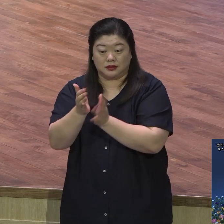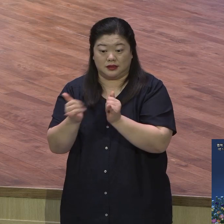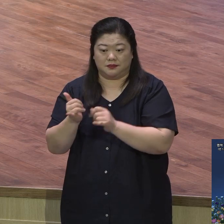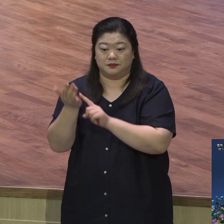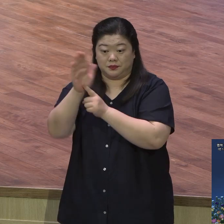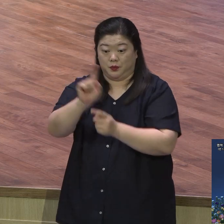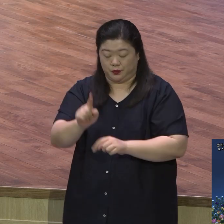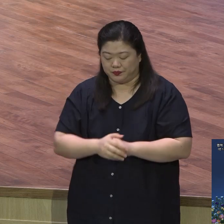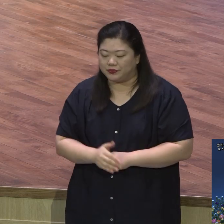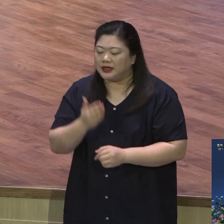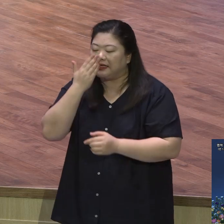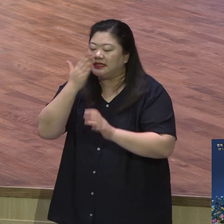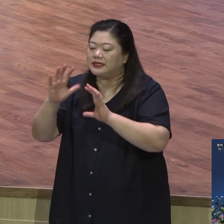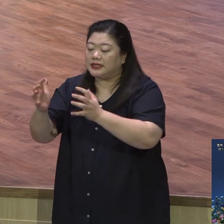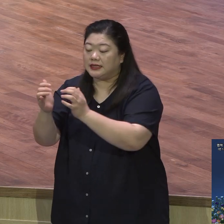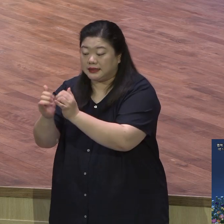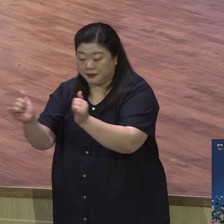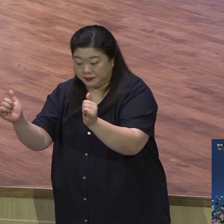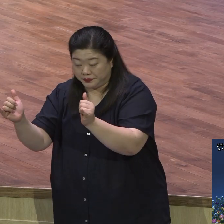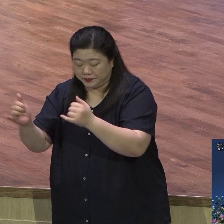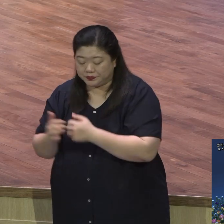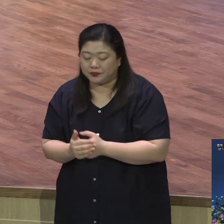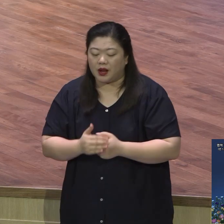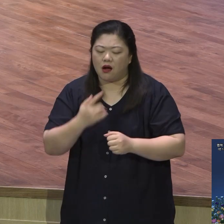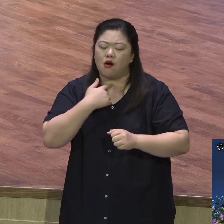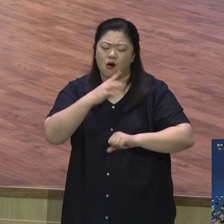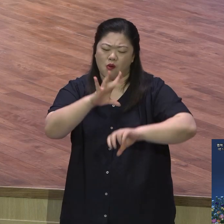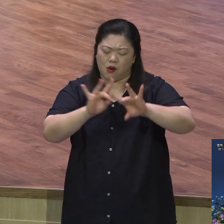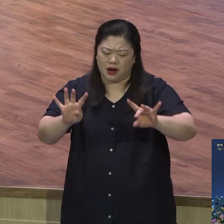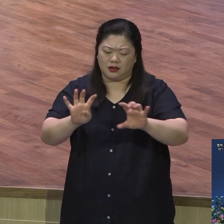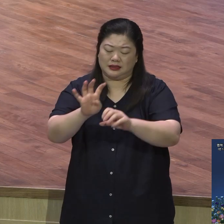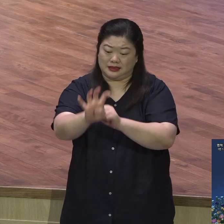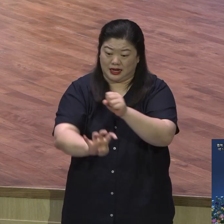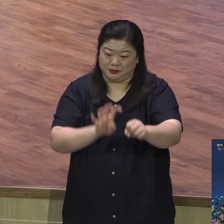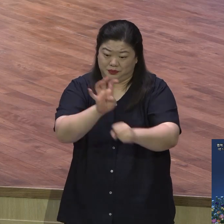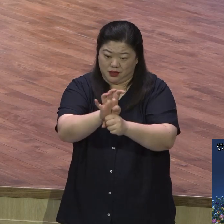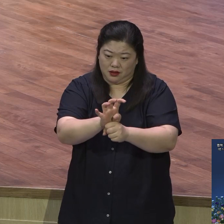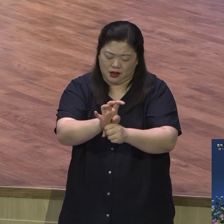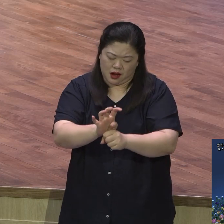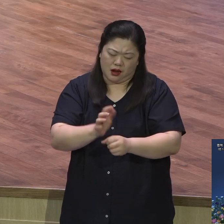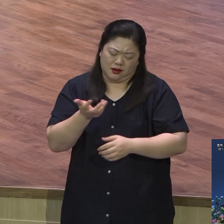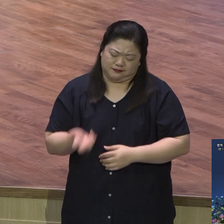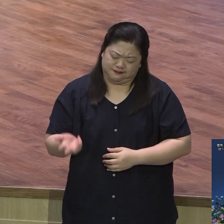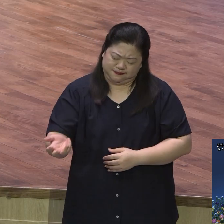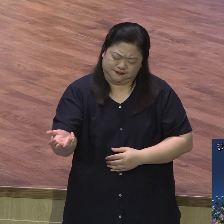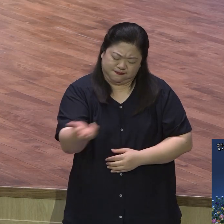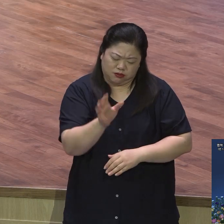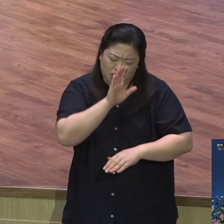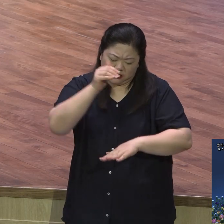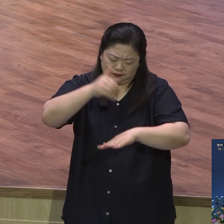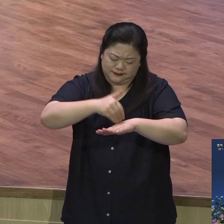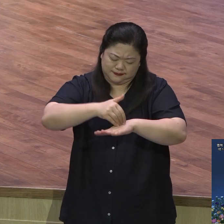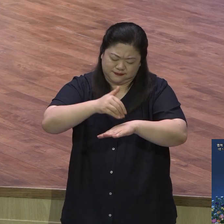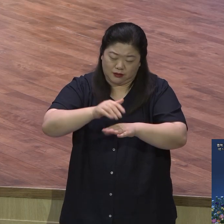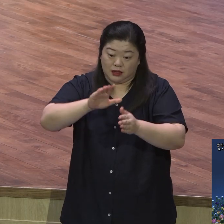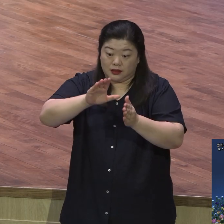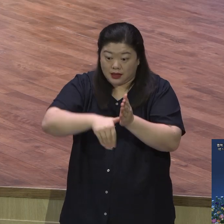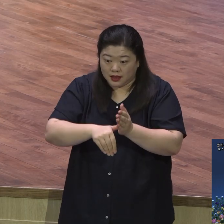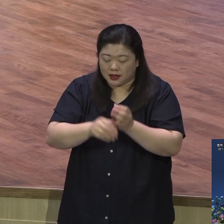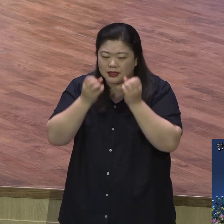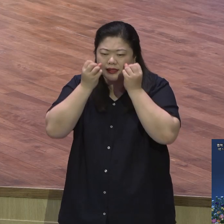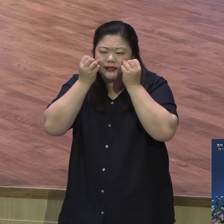광야 생활을 통해서 새로운 백성으로 거듭나는 그런 관점에서